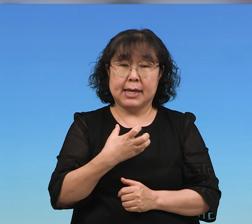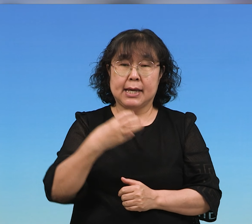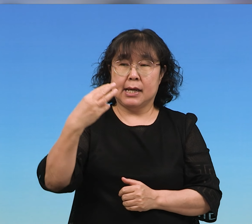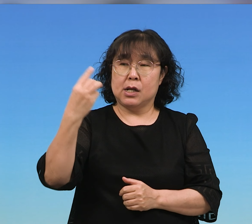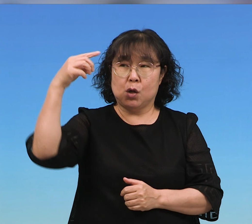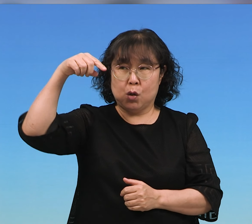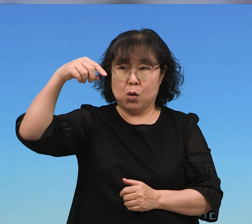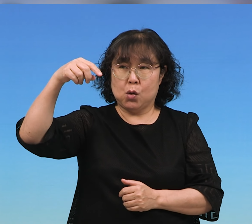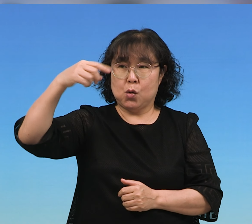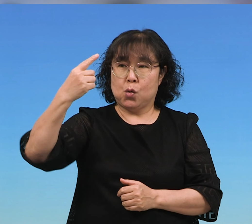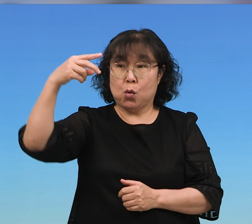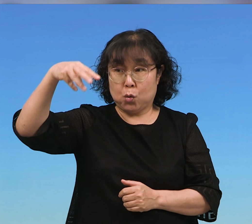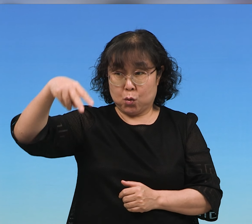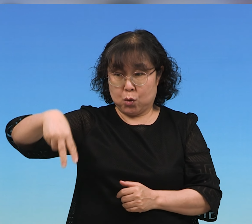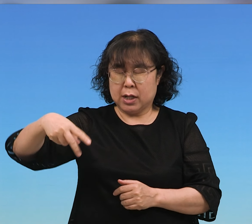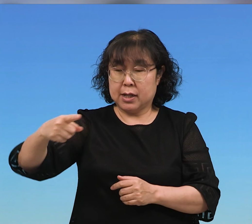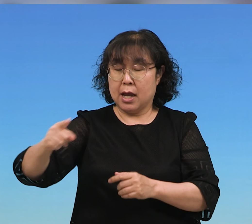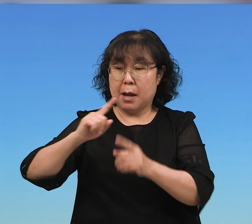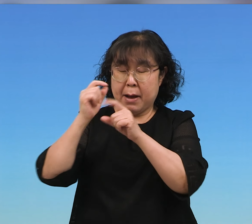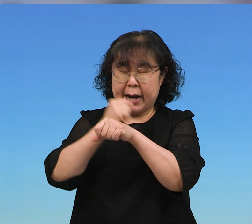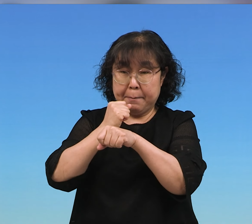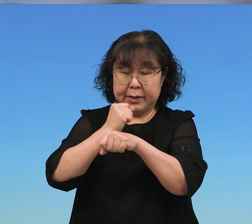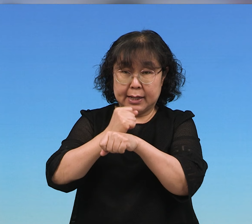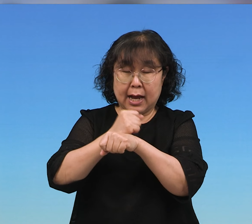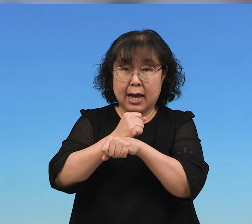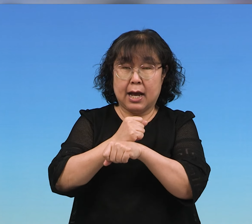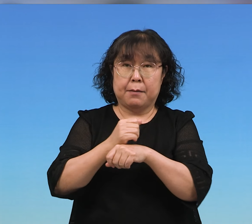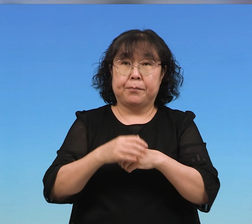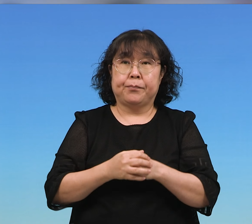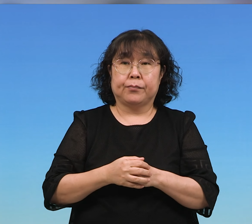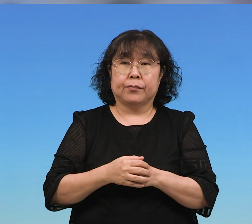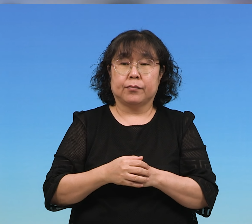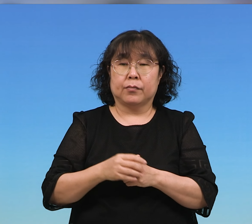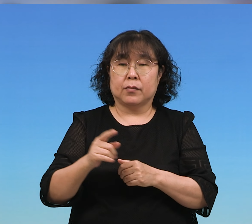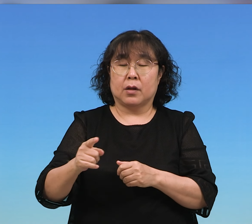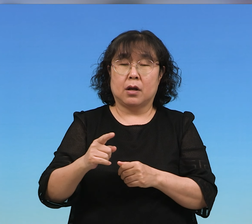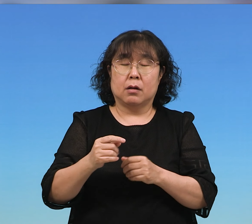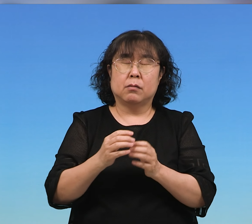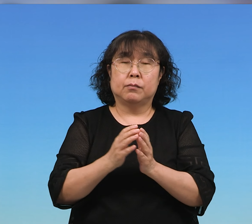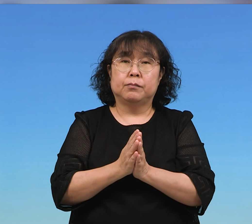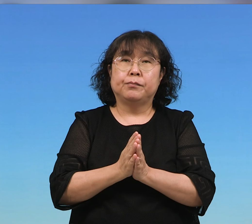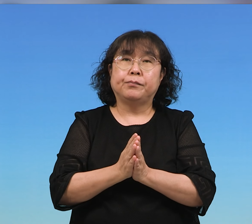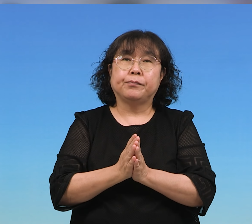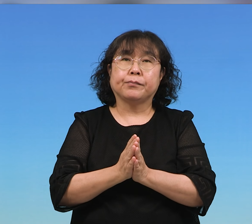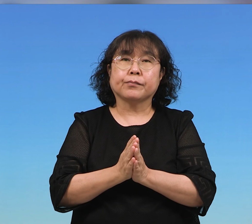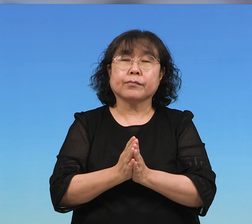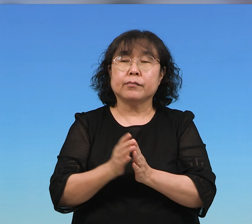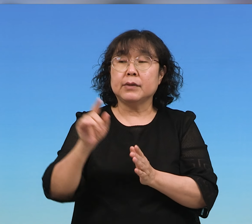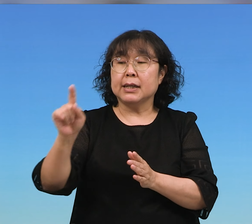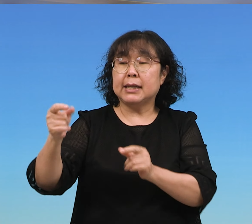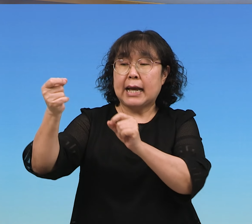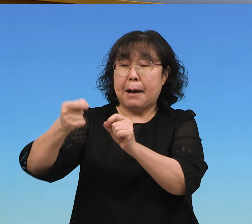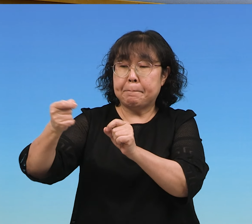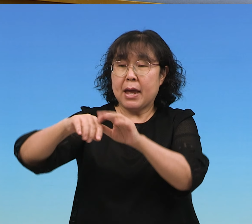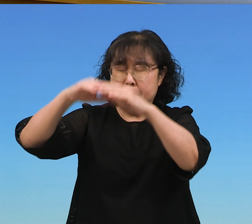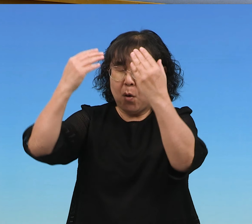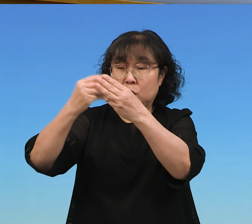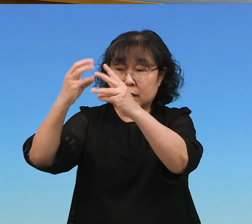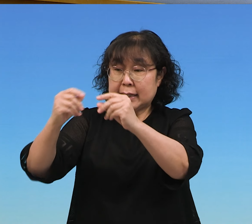보면은 아브라함이 조카 롯과 결별하면서 통큰 양보하는 거 뭐 유명한 말씀입니다. 창세기 13장